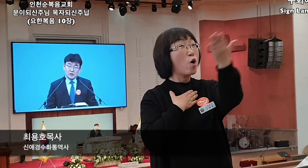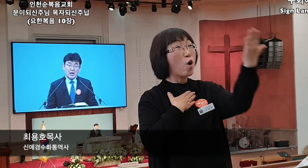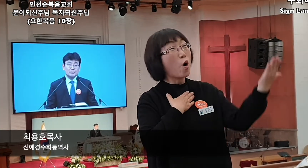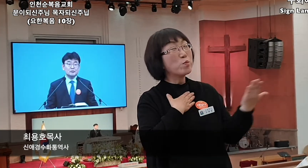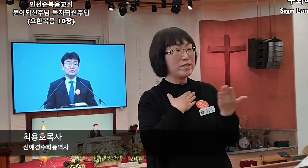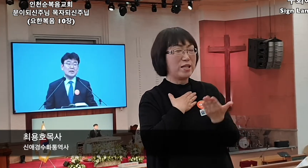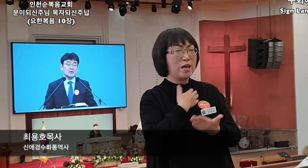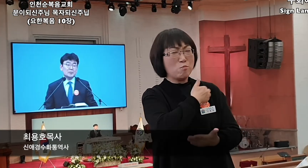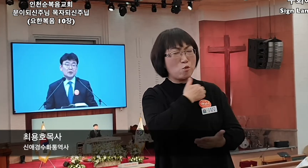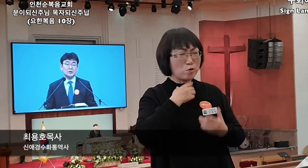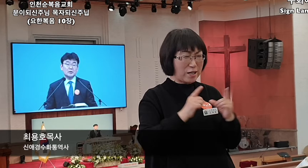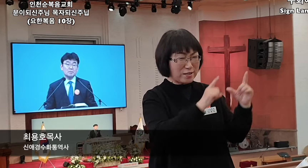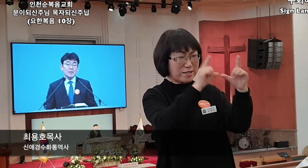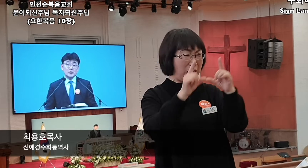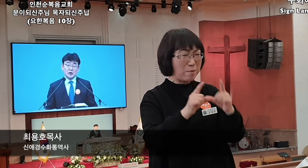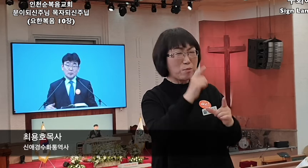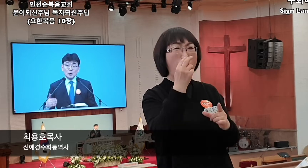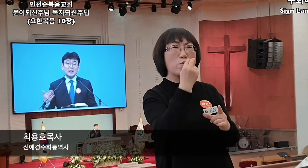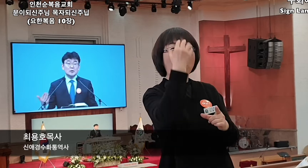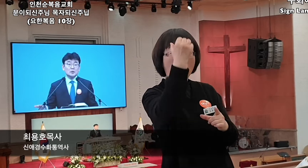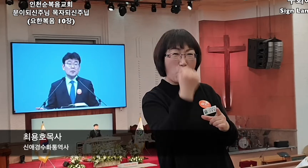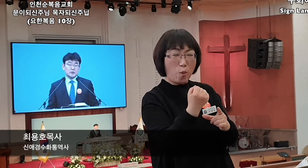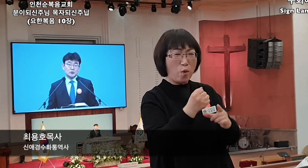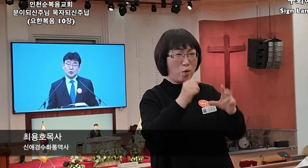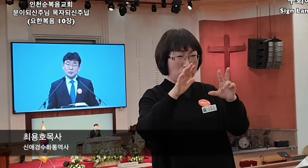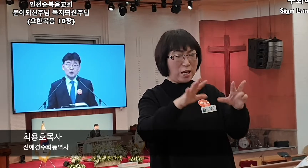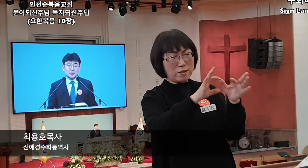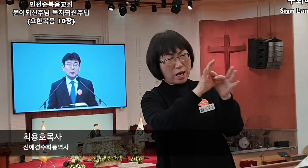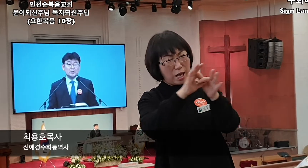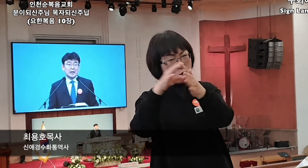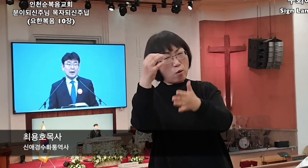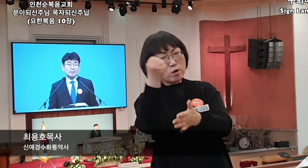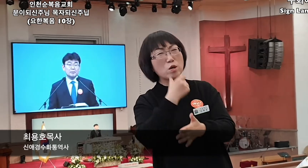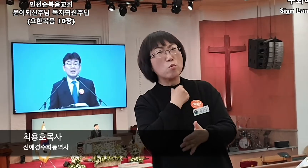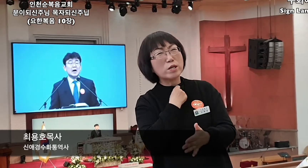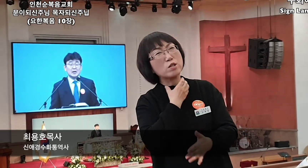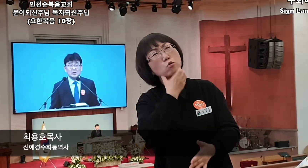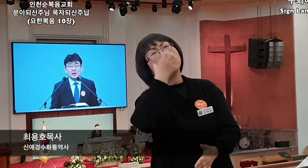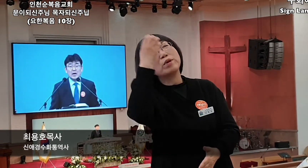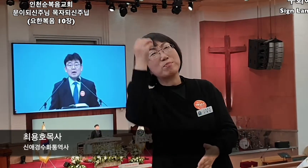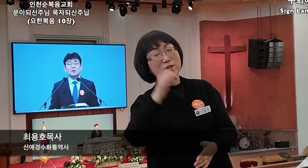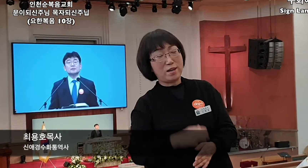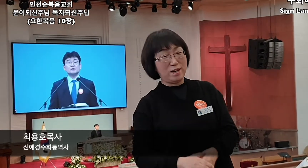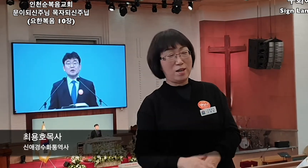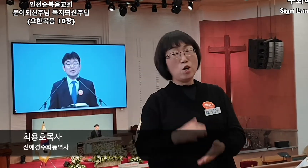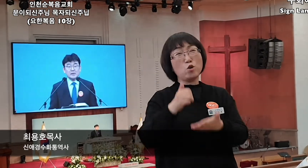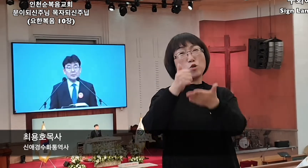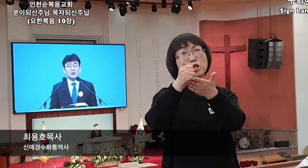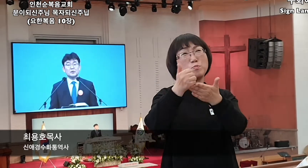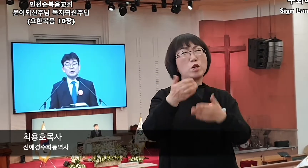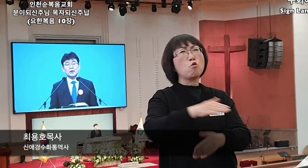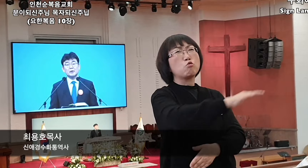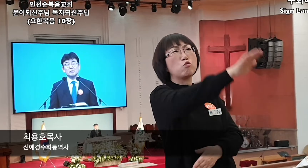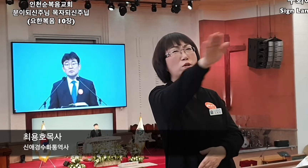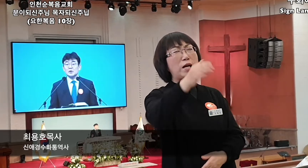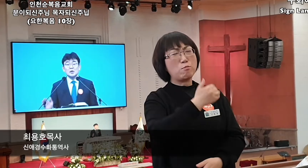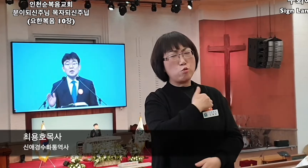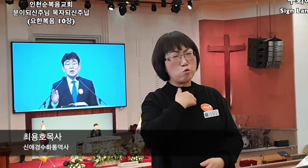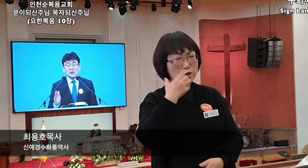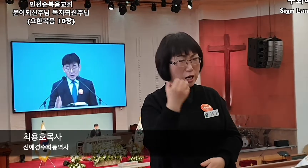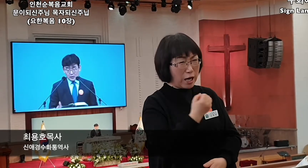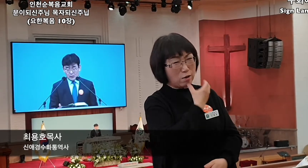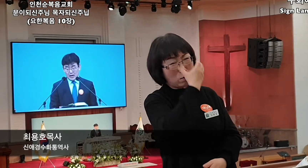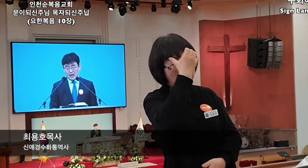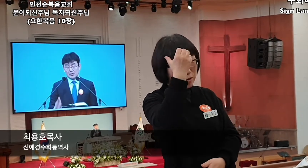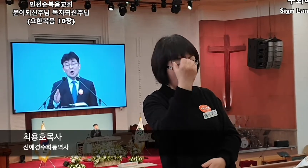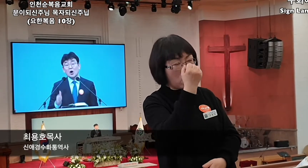김말숙 씨가 풍성한 생명을 얻어요. 지금도 가서 물어보세요. 주님은 꿈이 뭡니까? 네가 풍성한 생명을 얻는 거예요.